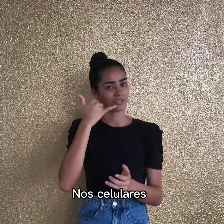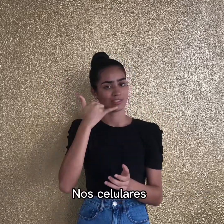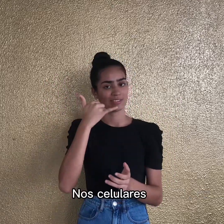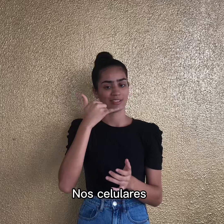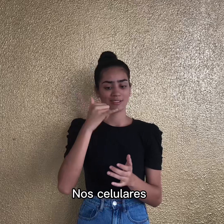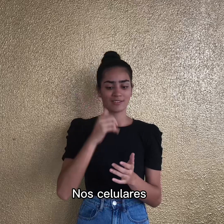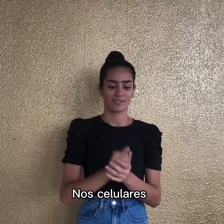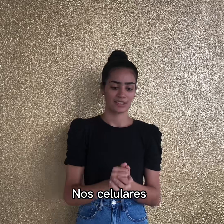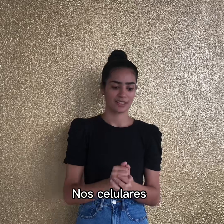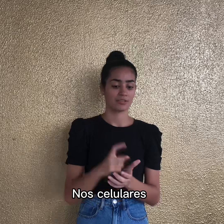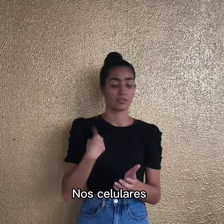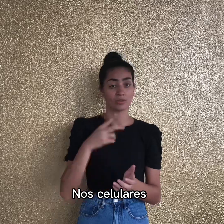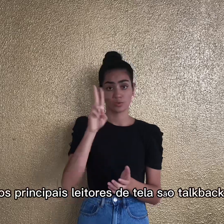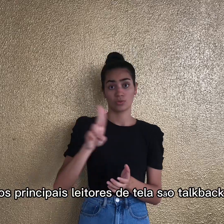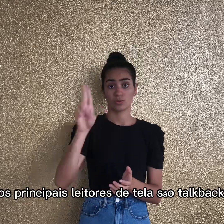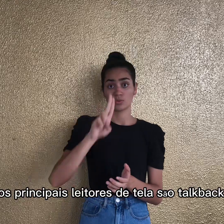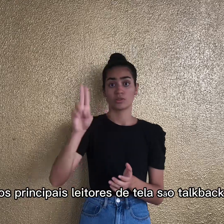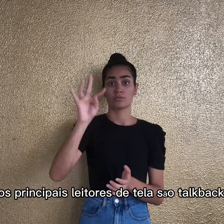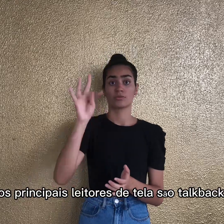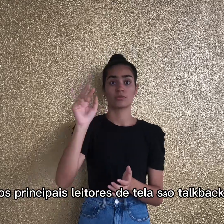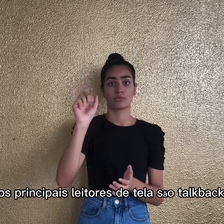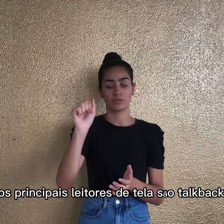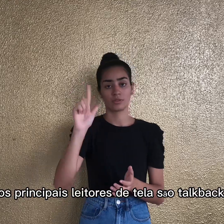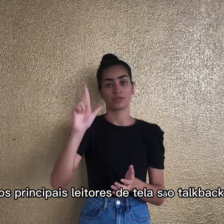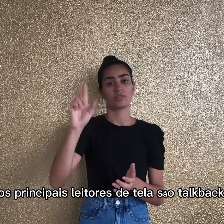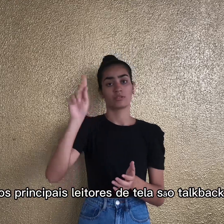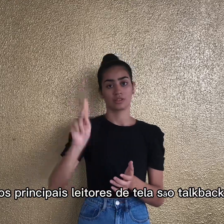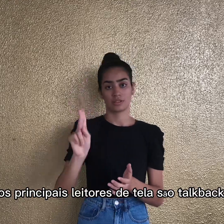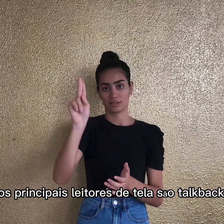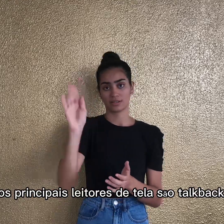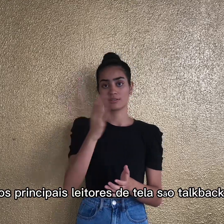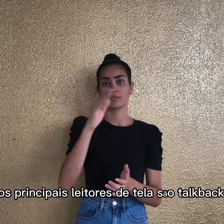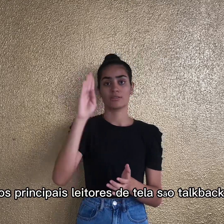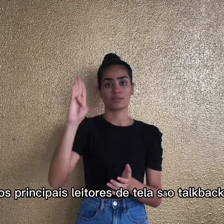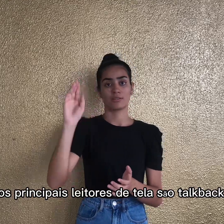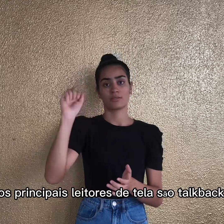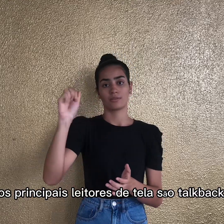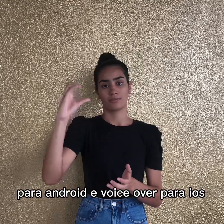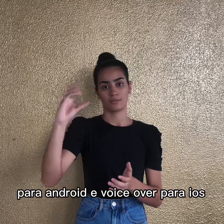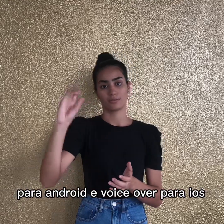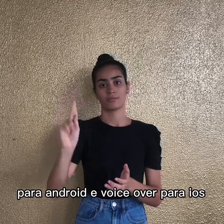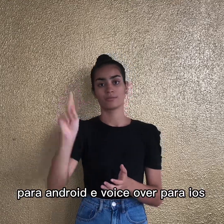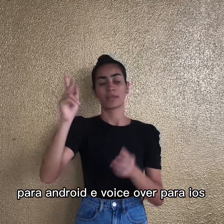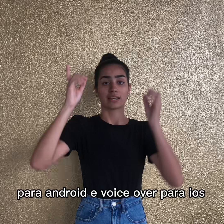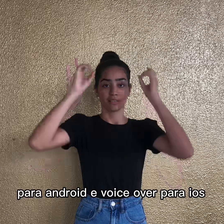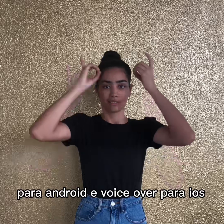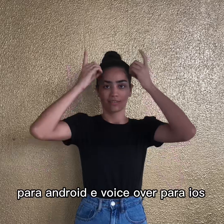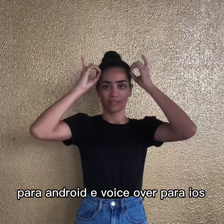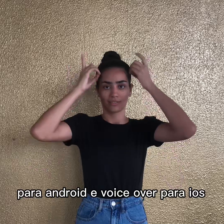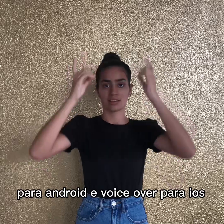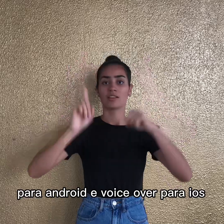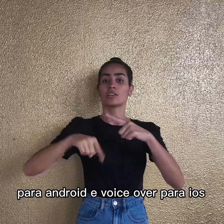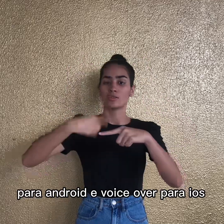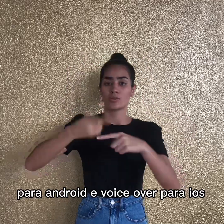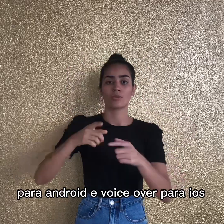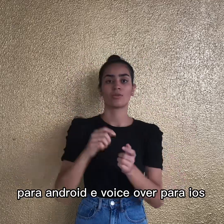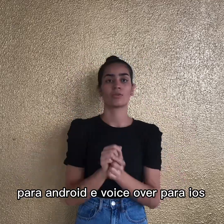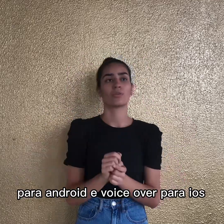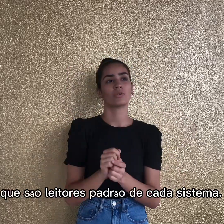por vez. Nos celulares, os principais leitores de tela são Talkback para Android e VoiceOver para iOS,